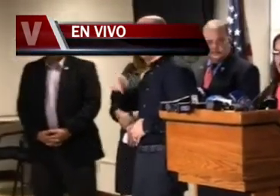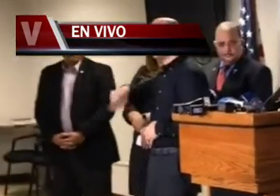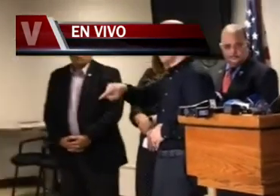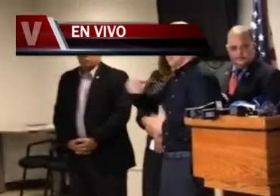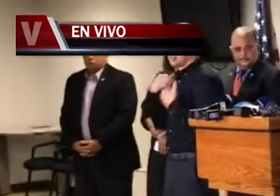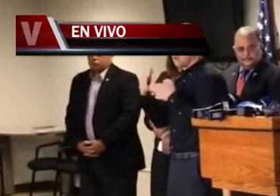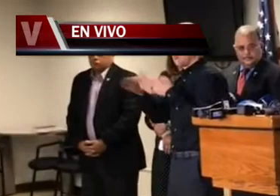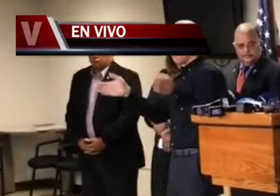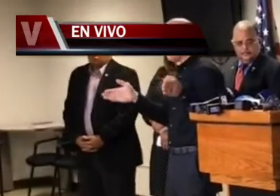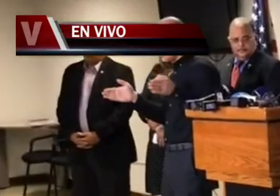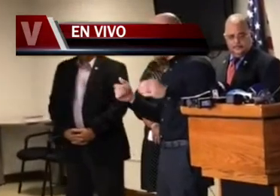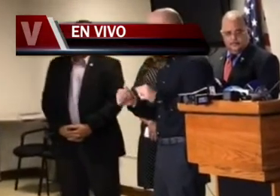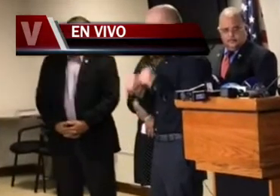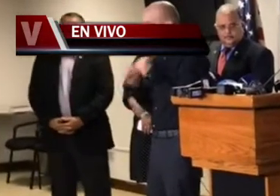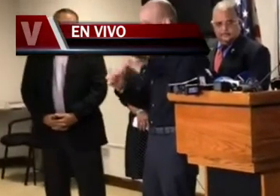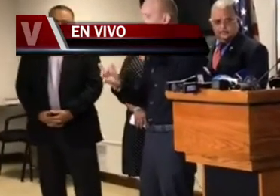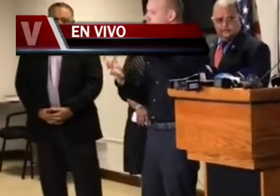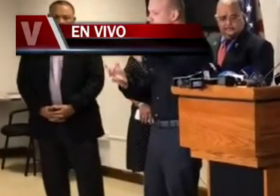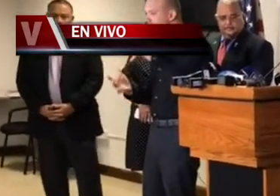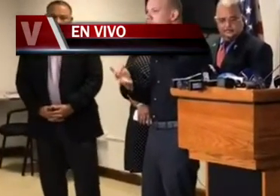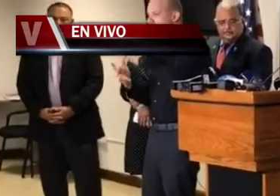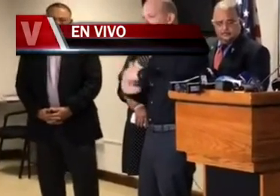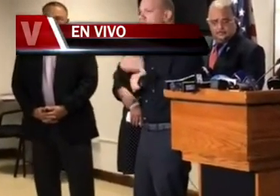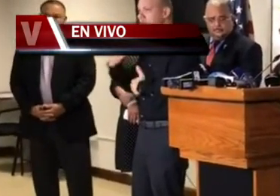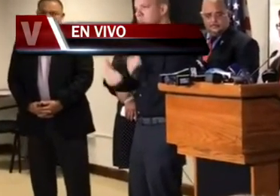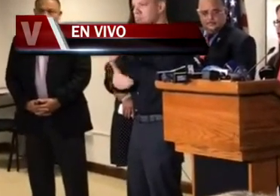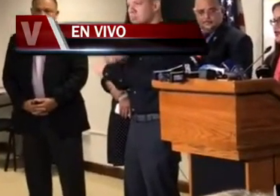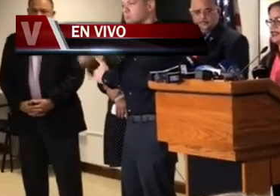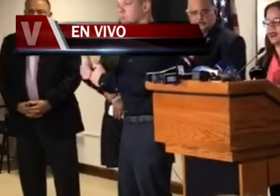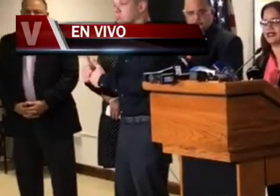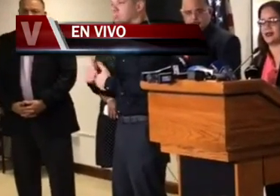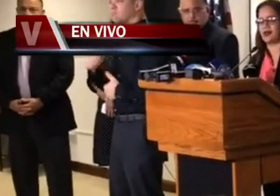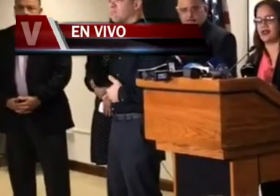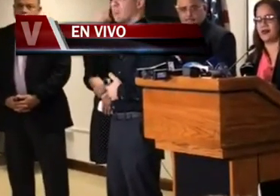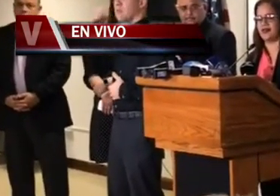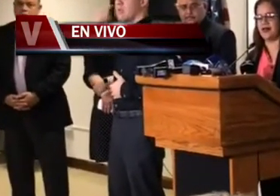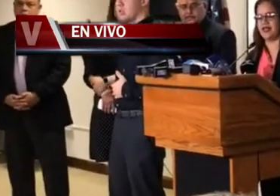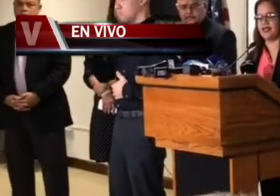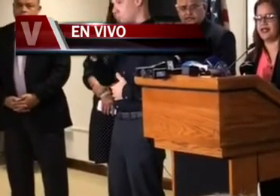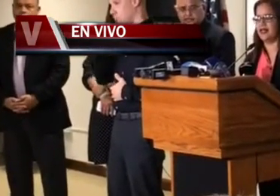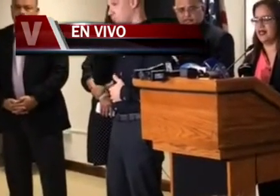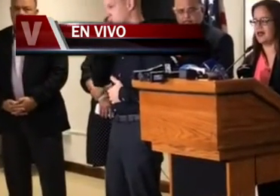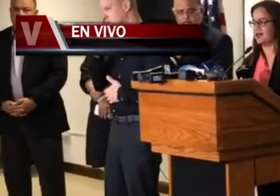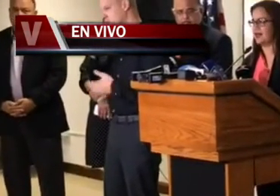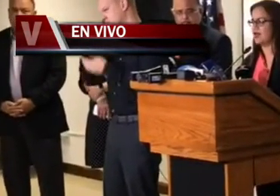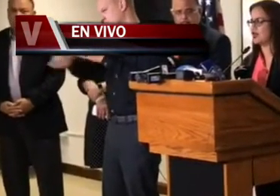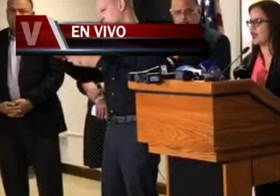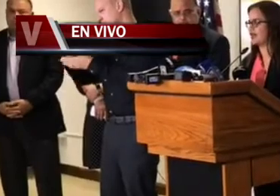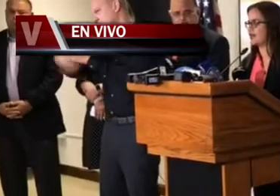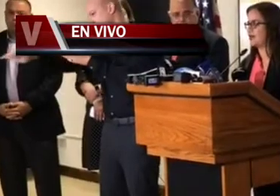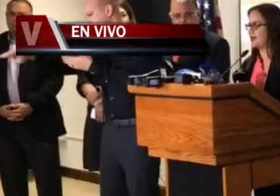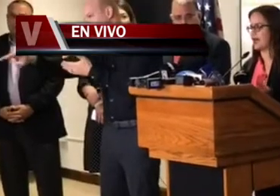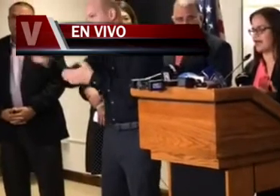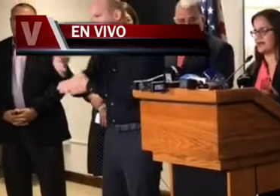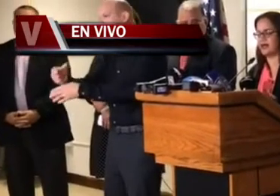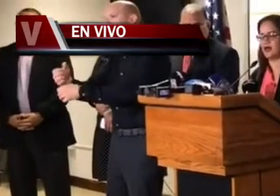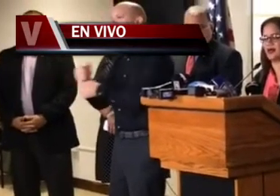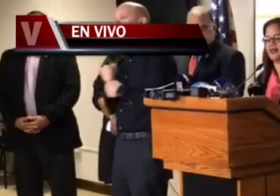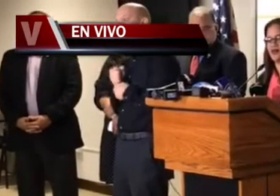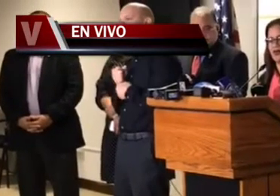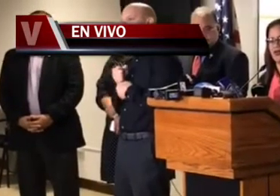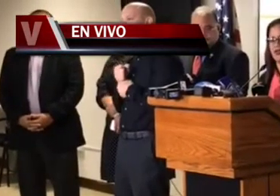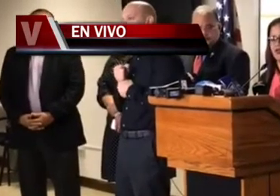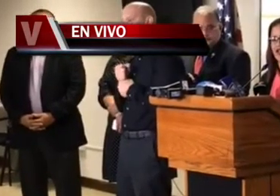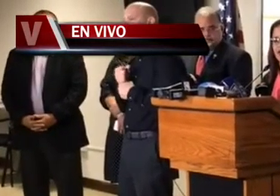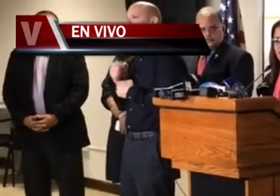constante comunicación y coordinación con el CDC para que ya podamos, dentro de estas próximas semanas, recibir unos reactivos para